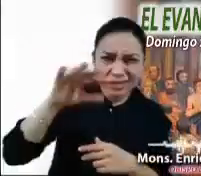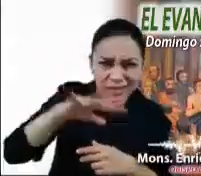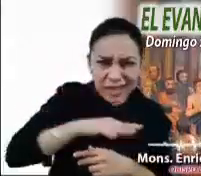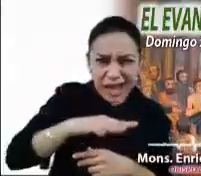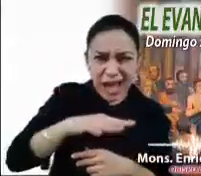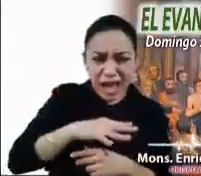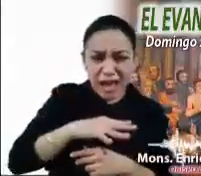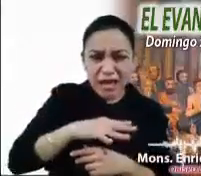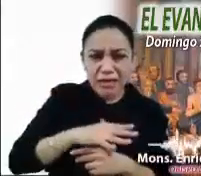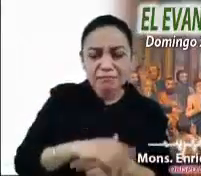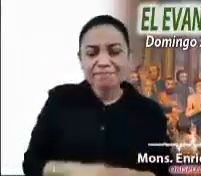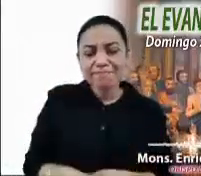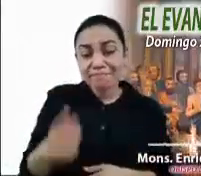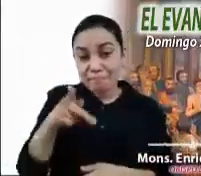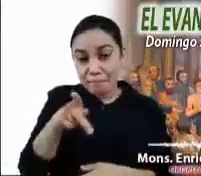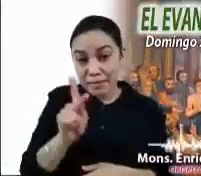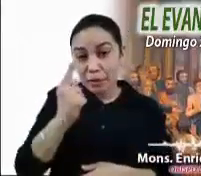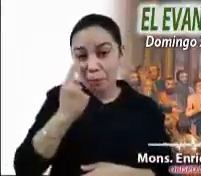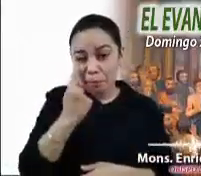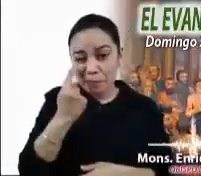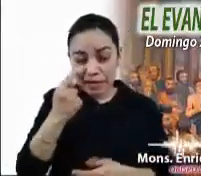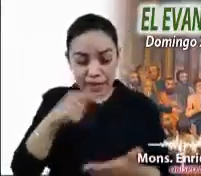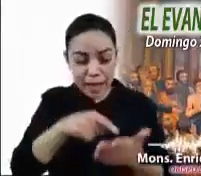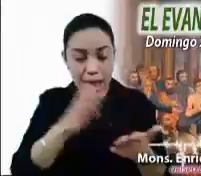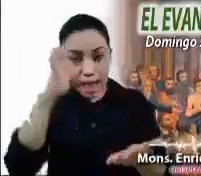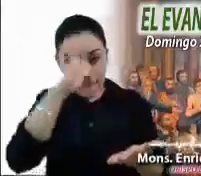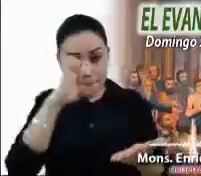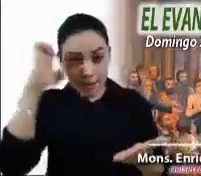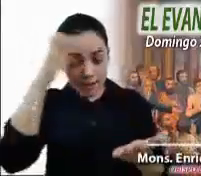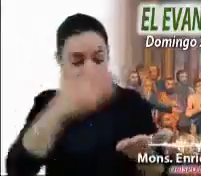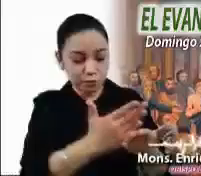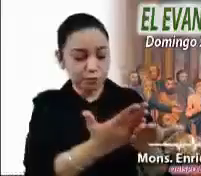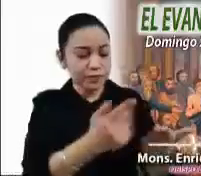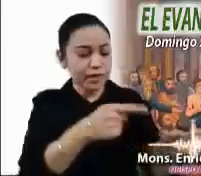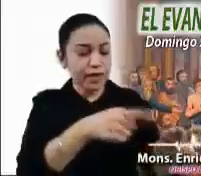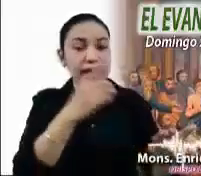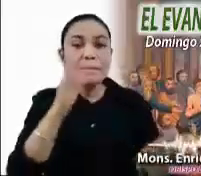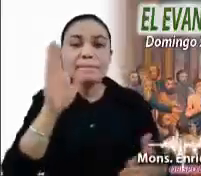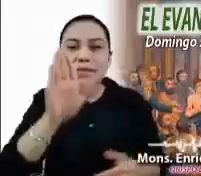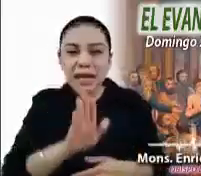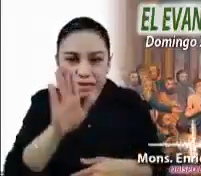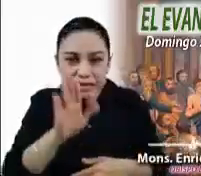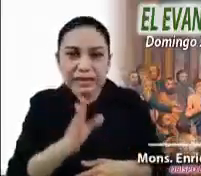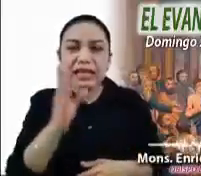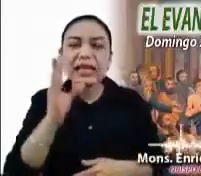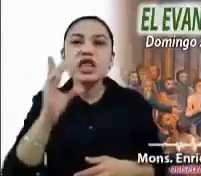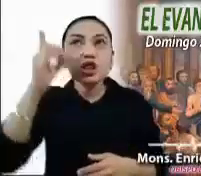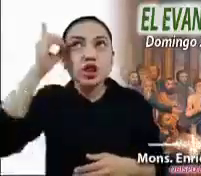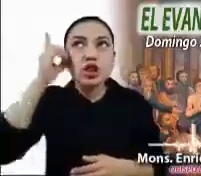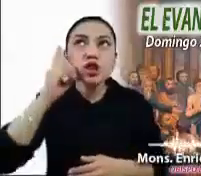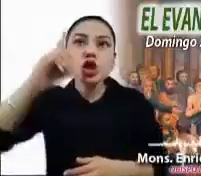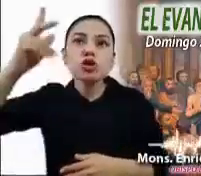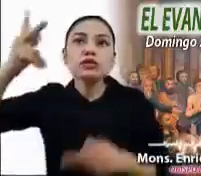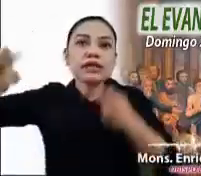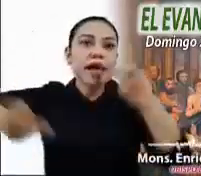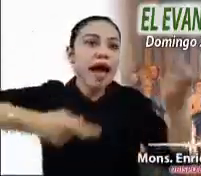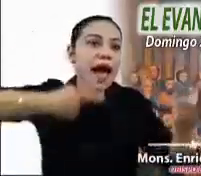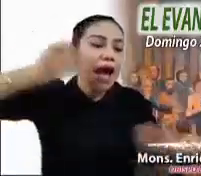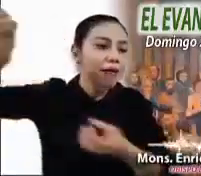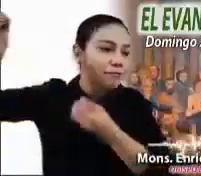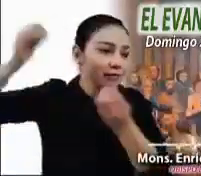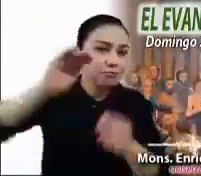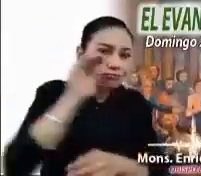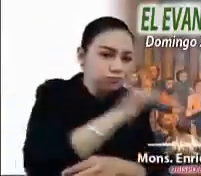su silencio, Dios ha hablado, Dios existe. Este hecho como tal es salvación. Dios